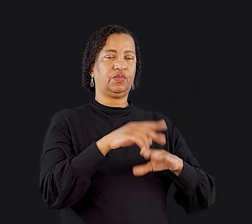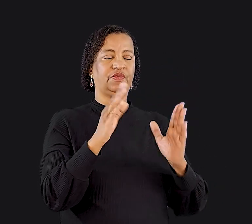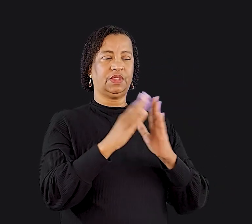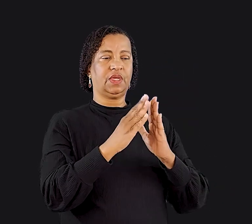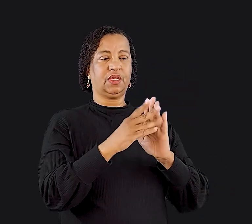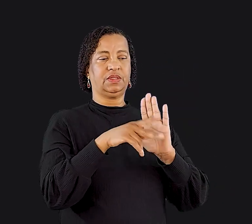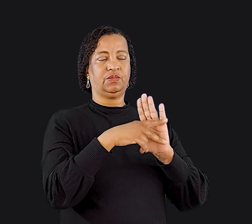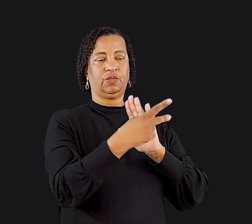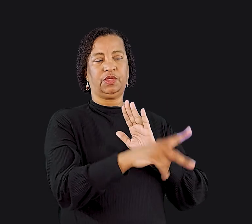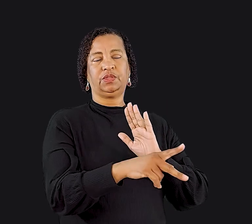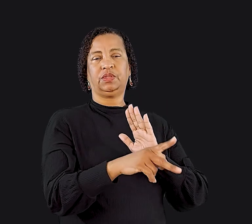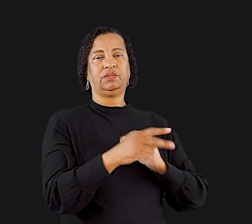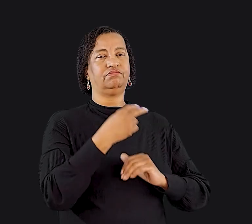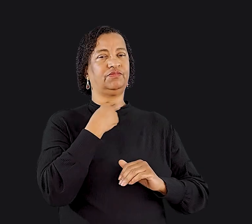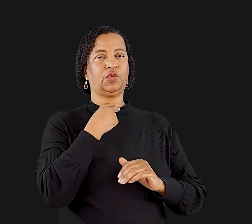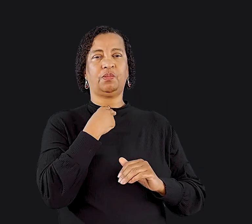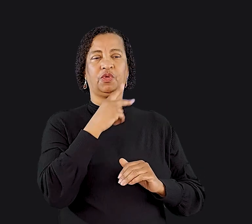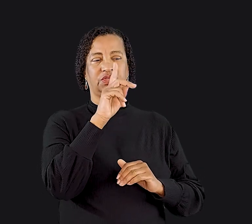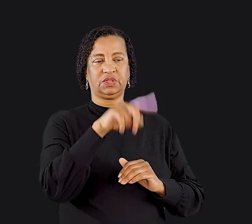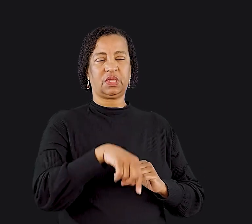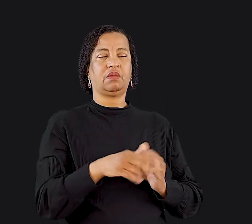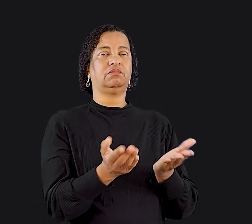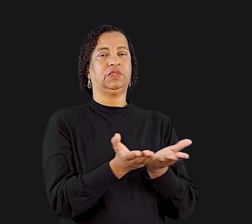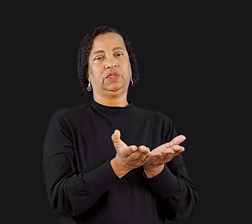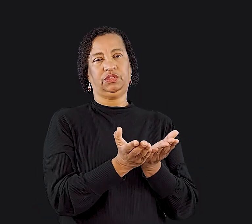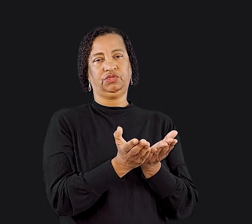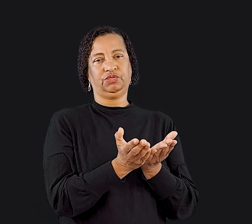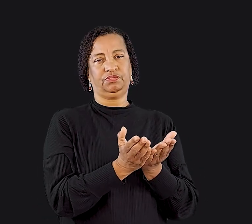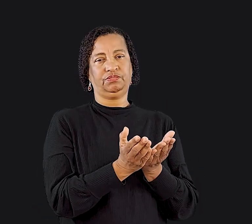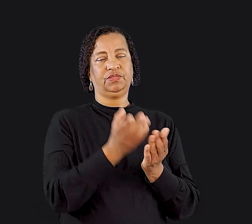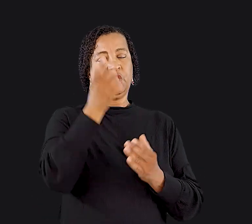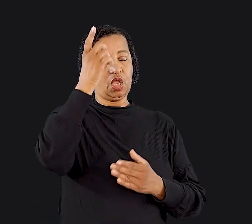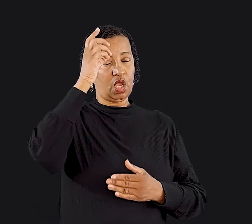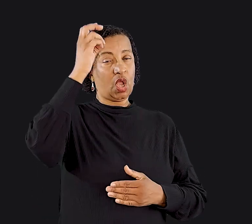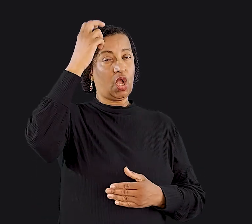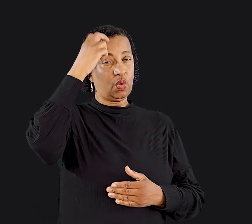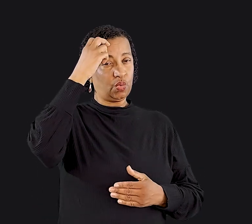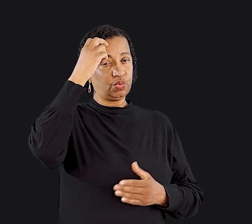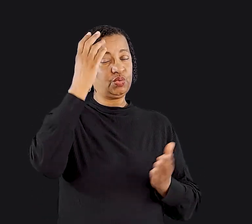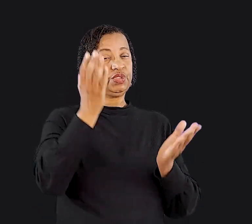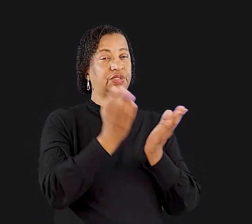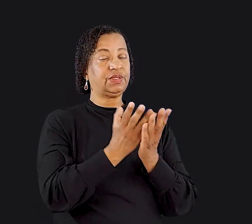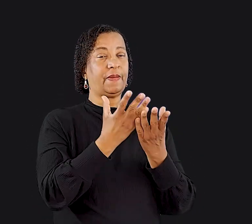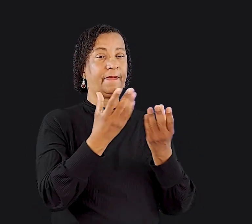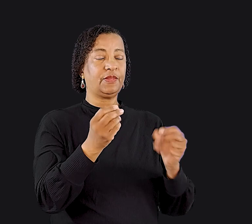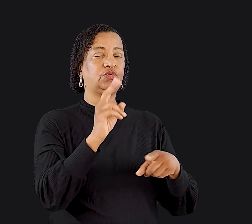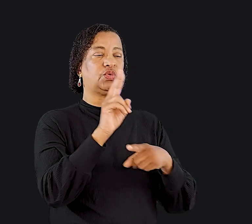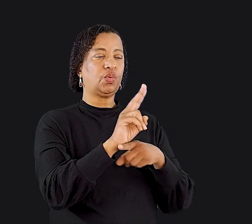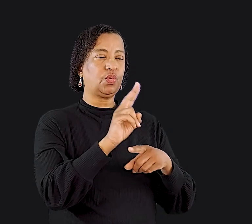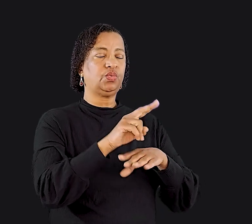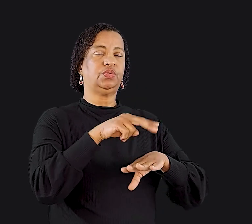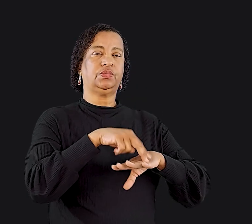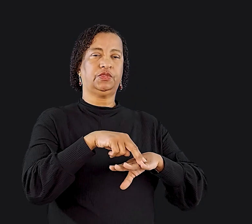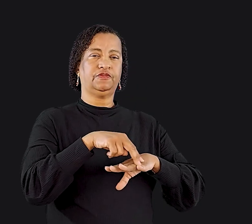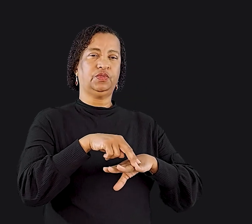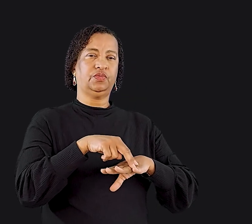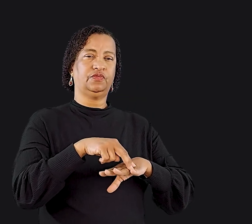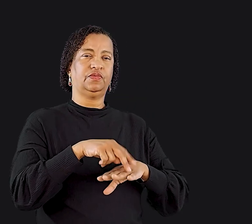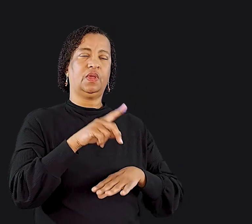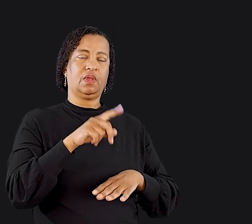direito de se considerar um crente. Muitas culturas, e olha que nem são culturas cristãs, zelam por suas viúvas.